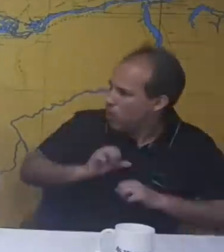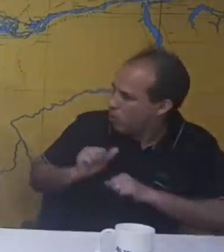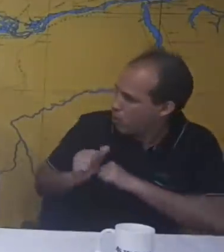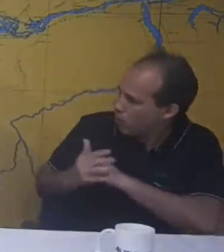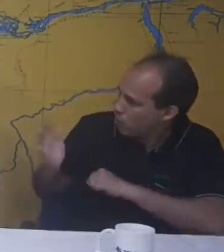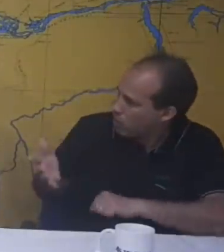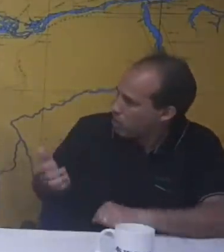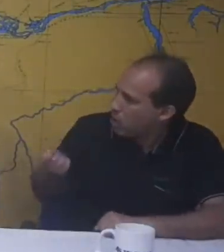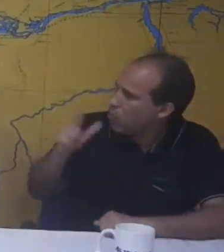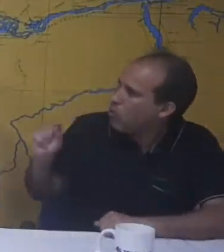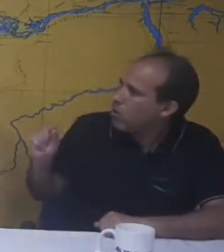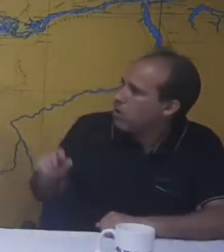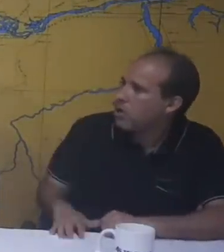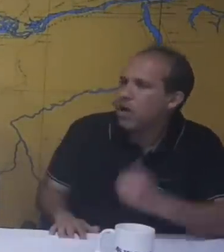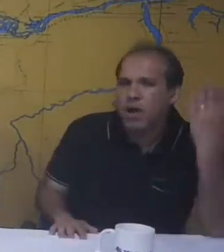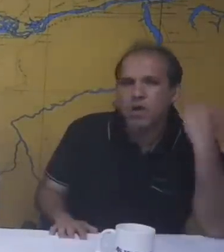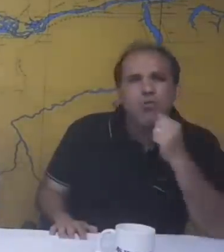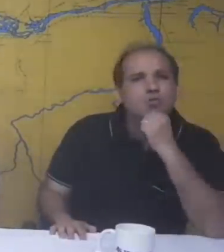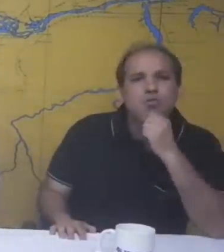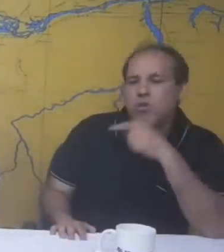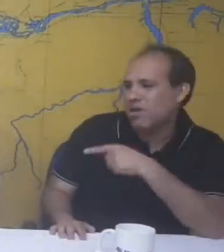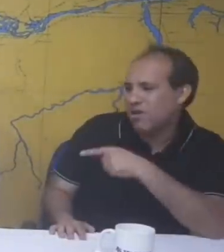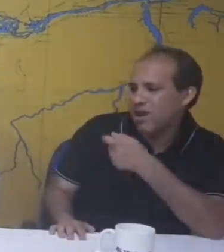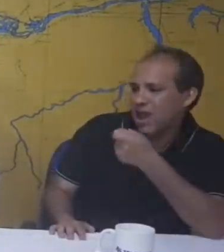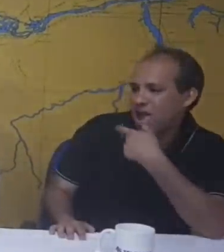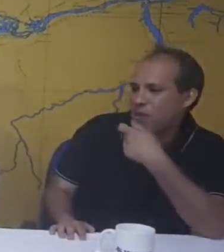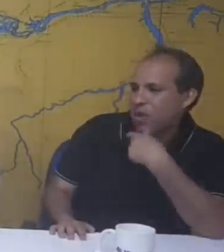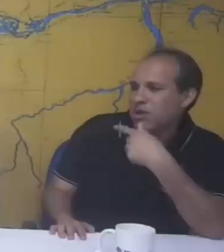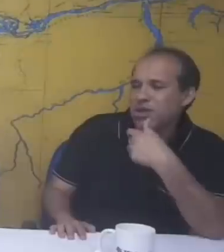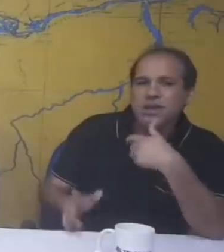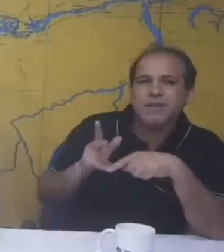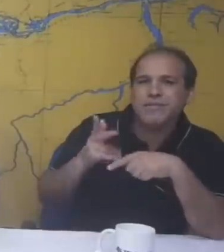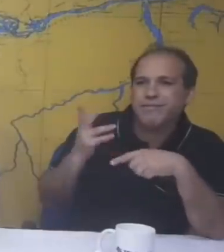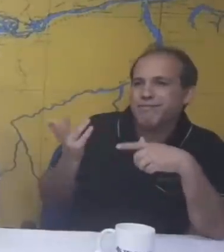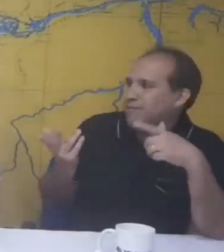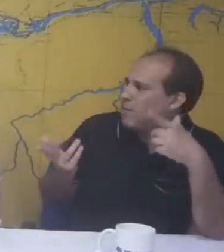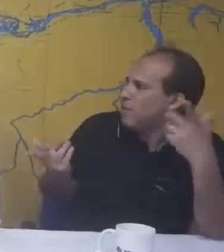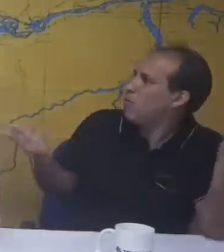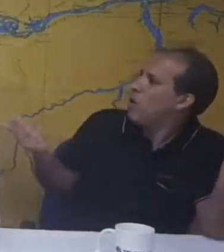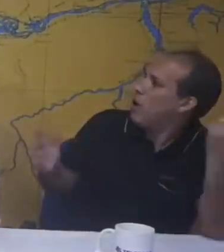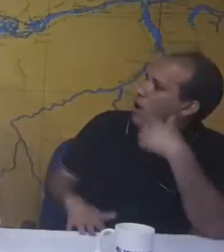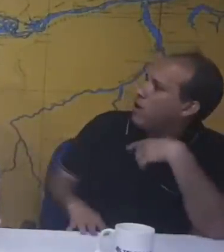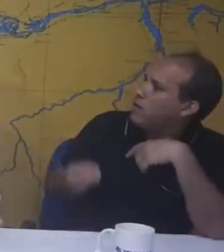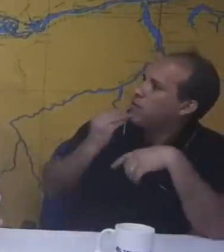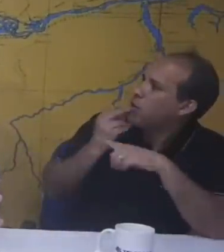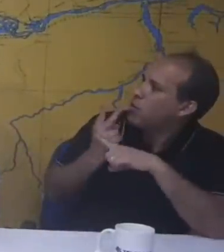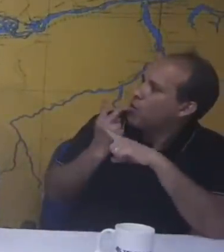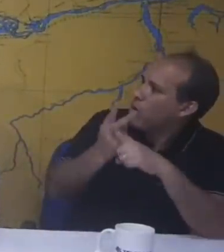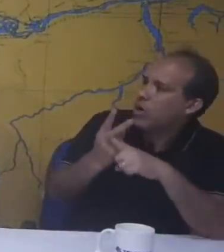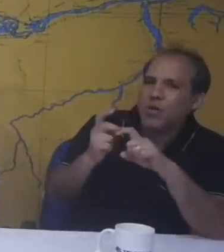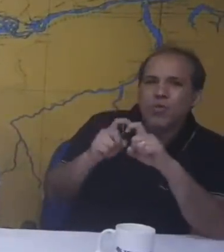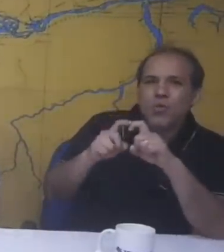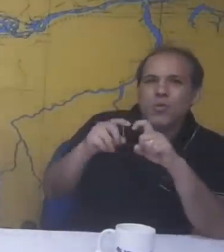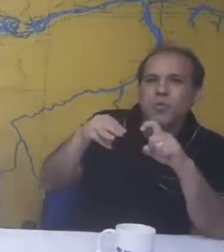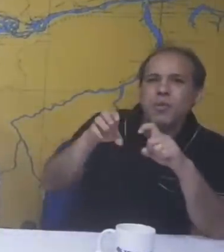Peguei. Tomou o quê? Eu, na época, não pude tomar porque estava tudo... Pô, você não foi, né? Doutor Messias